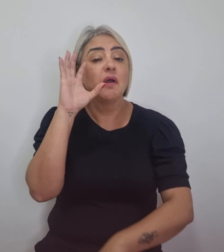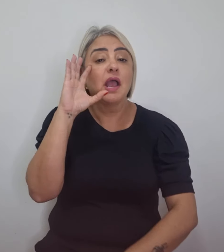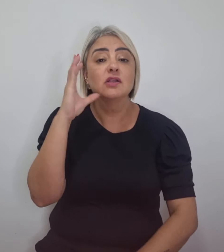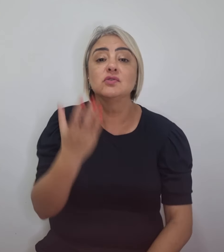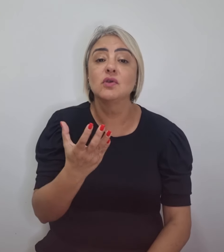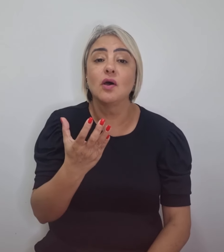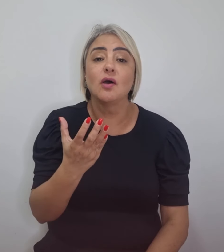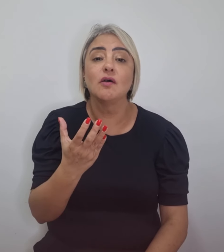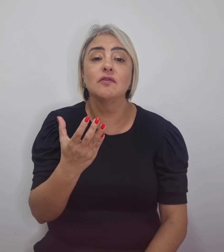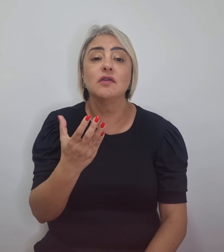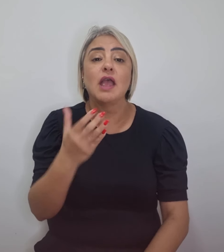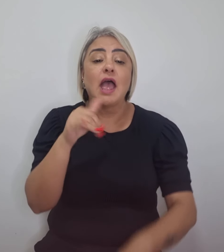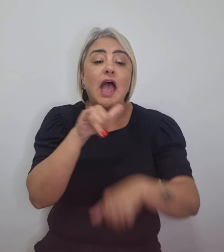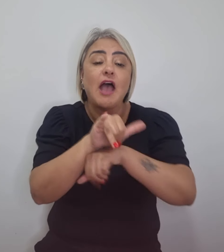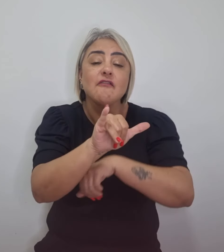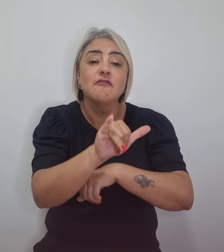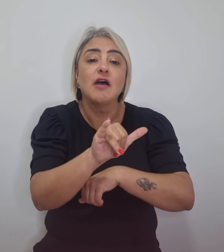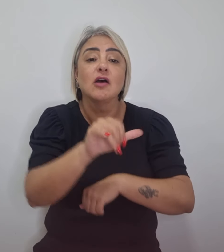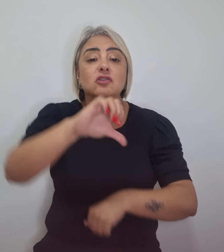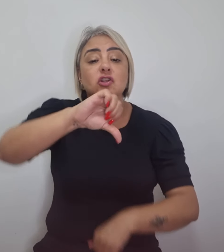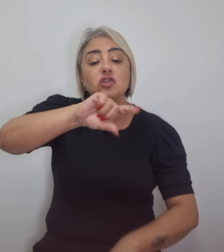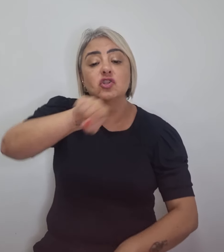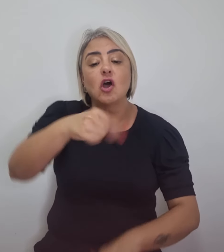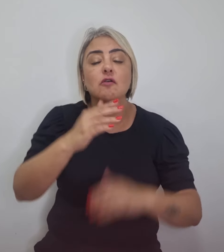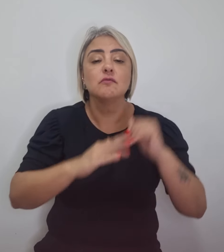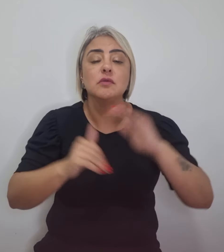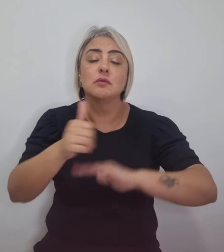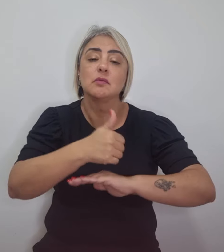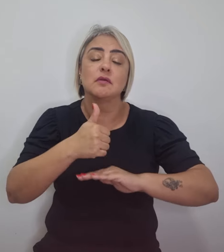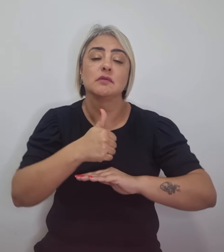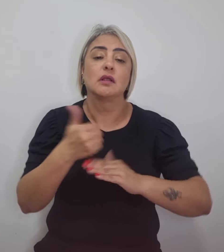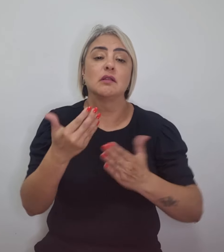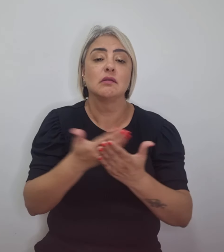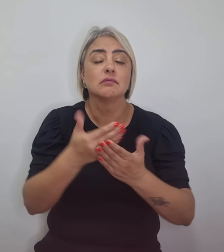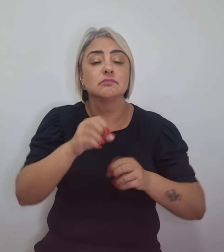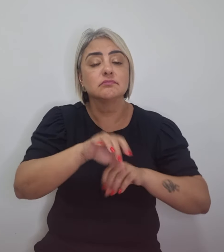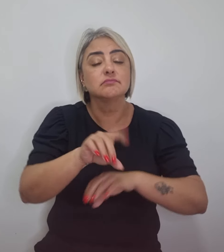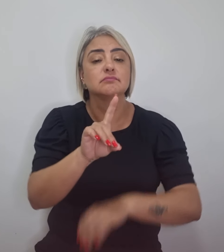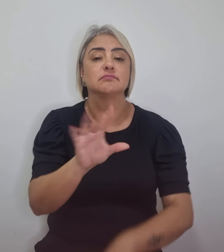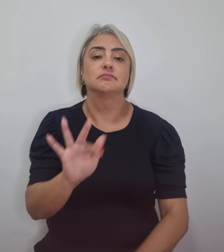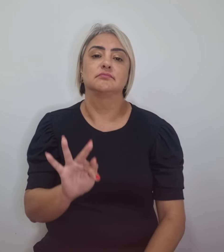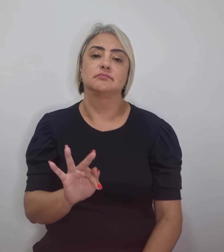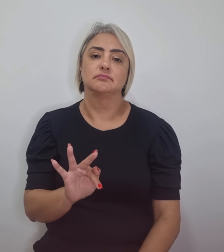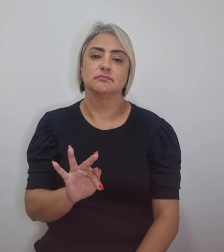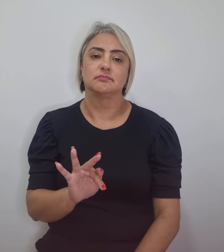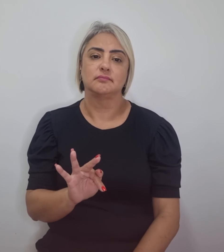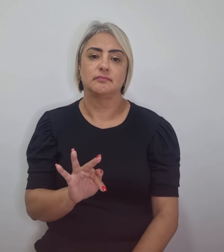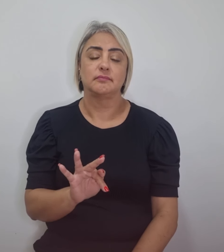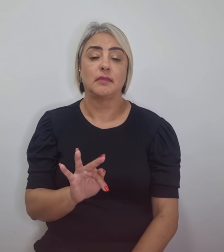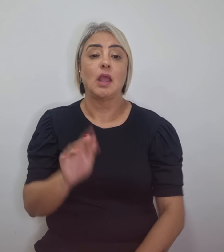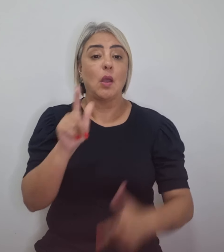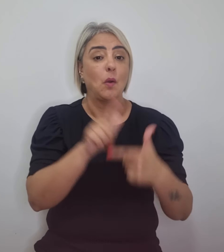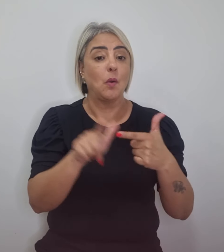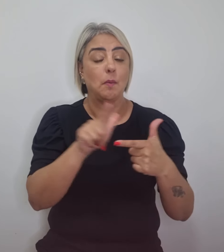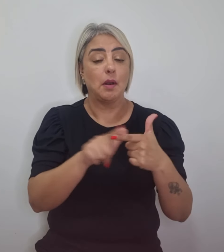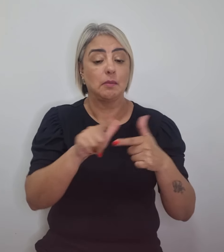o déficit de 9 mil profissionais na rede pública distrital. O problema da educação